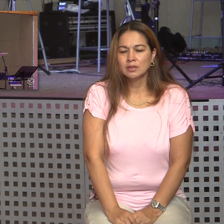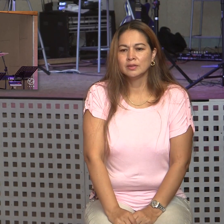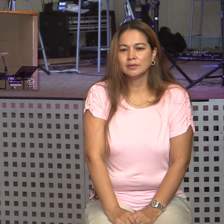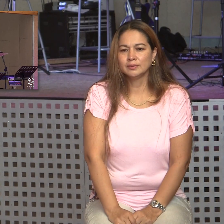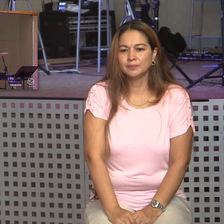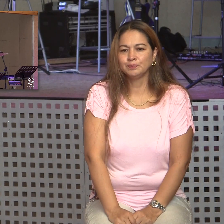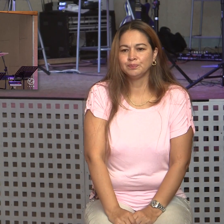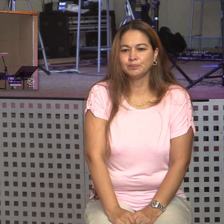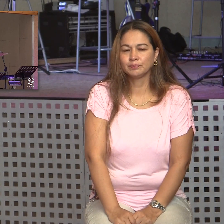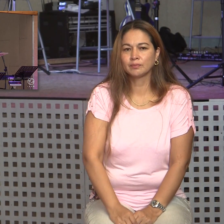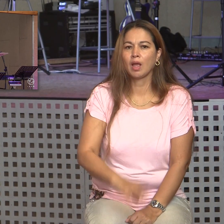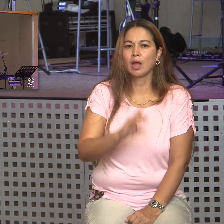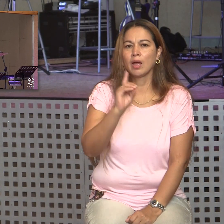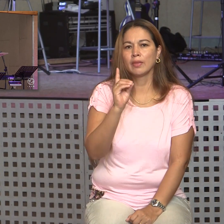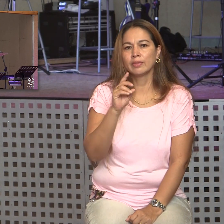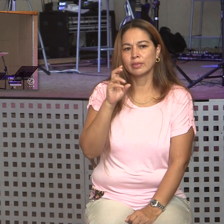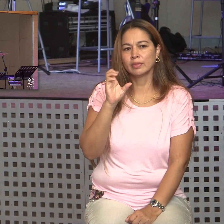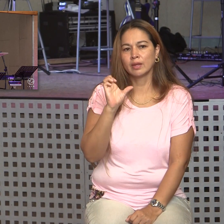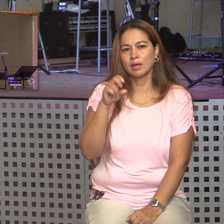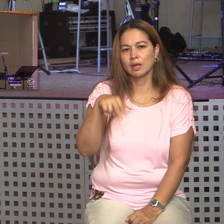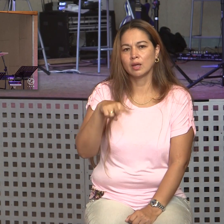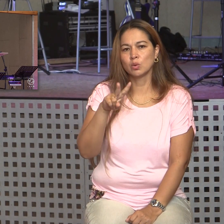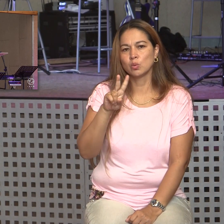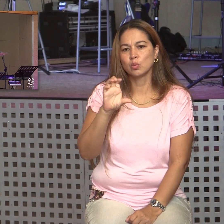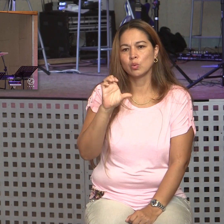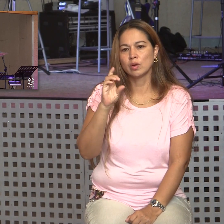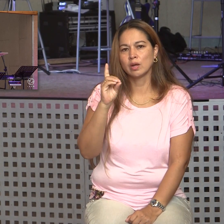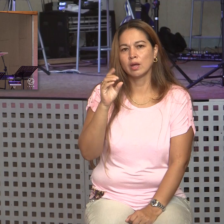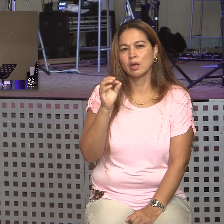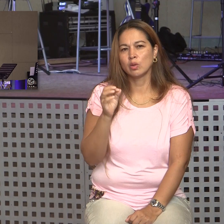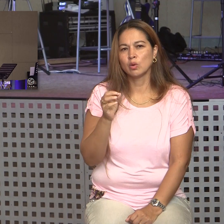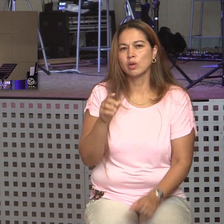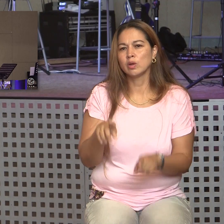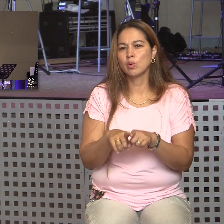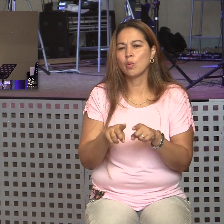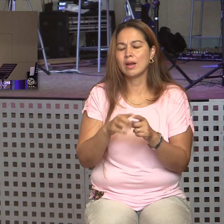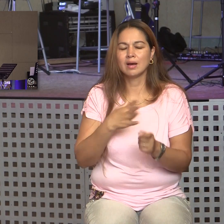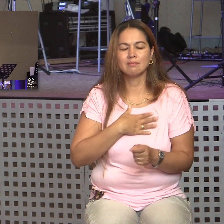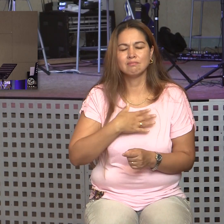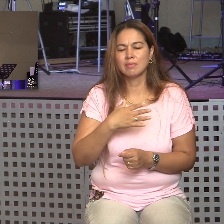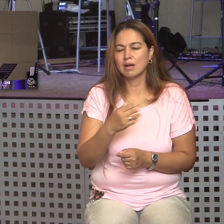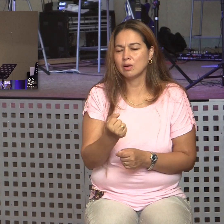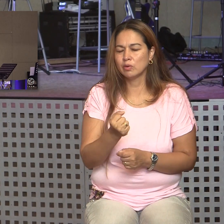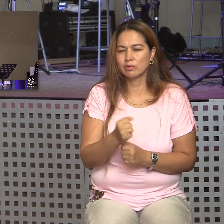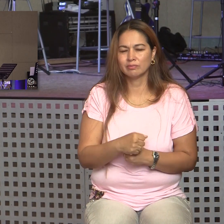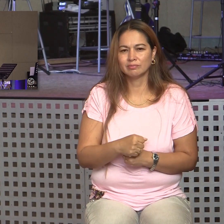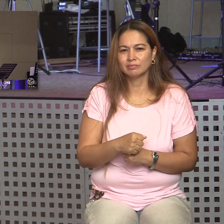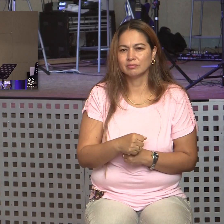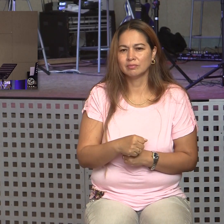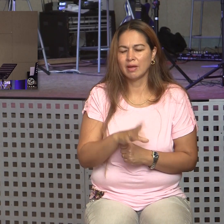es denuedo? Valor, energía, pero especialmente decisión.